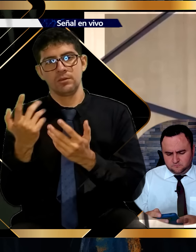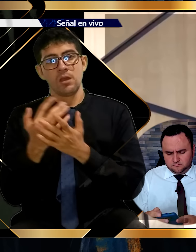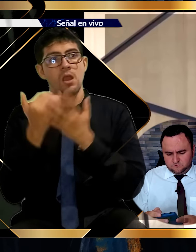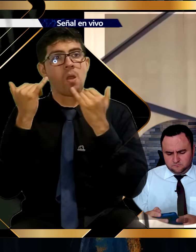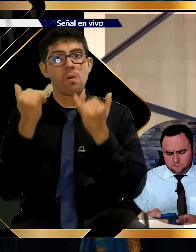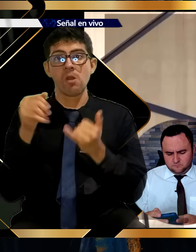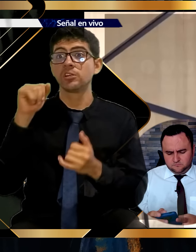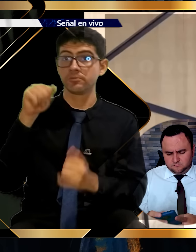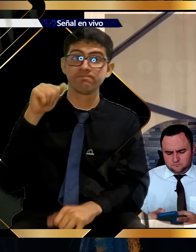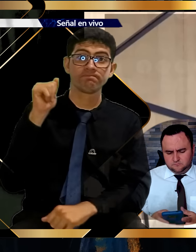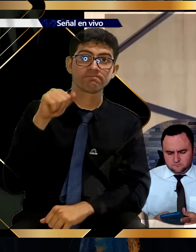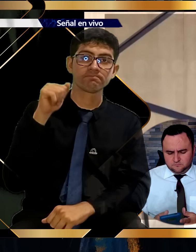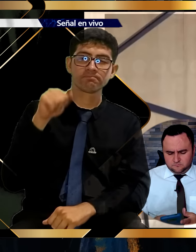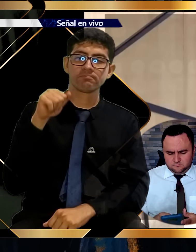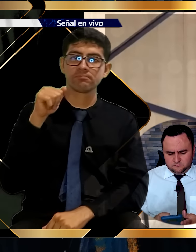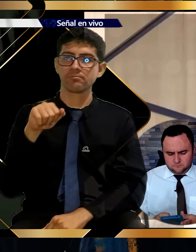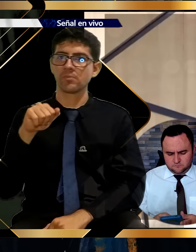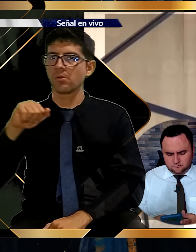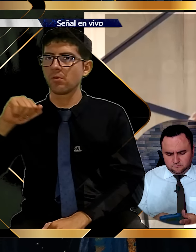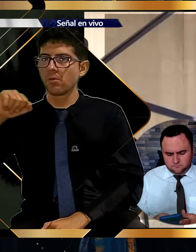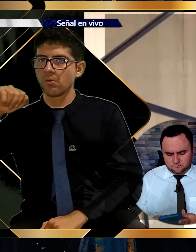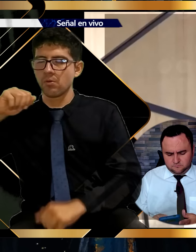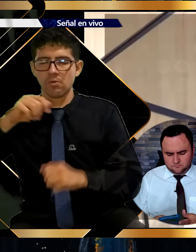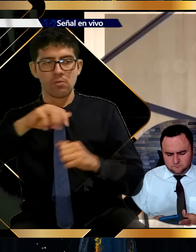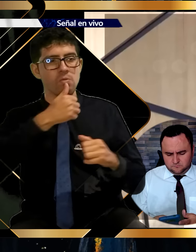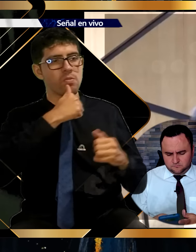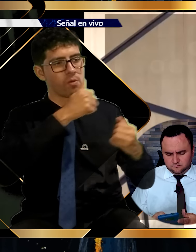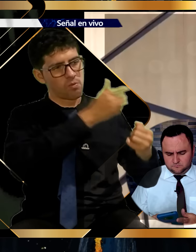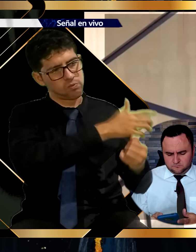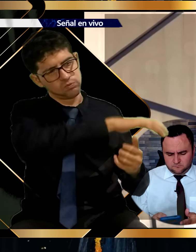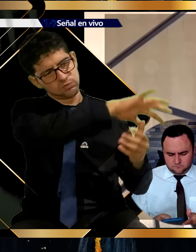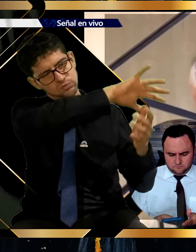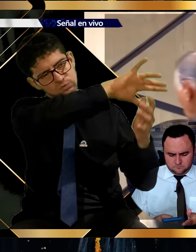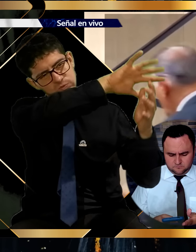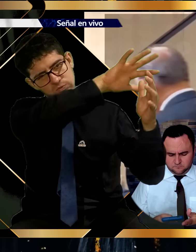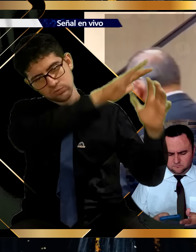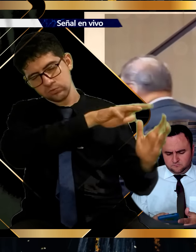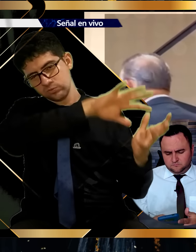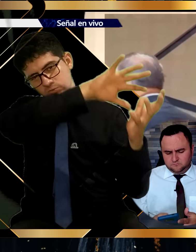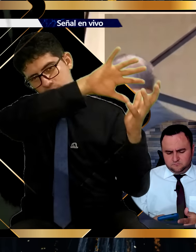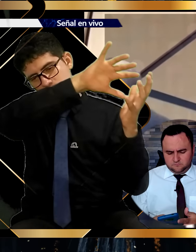Ahora sí, el tsunami. Ahí viene un tsunami. Ahora sí.